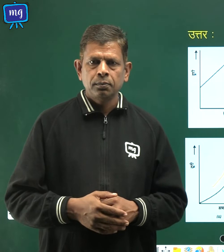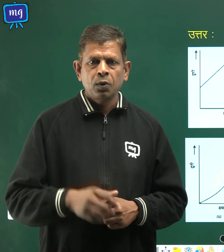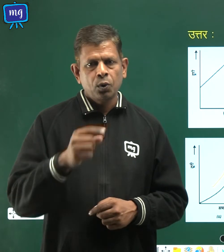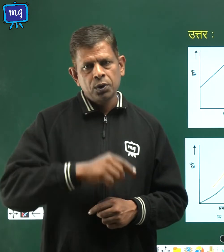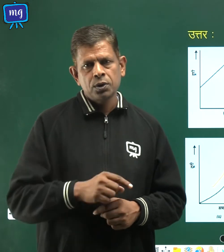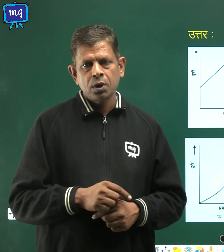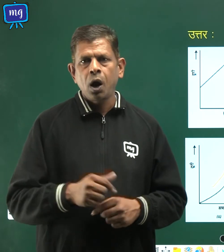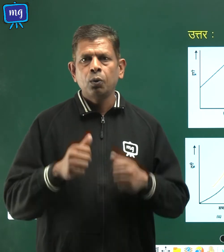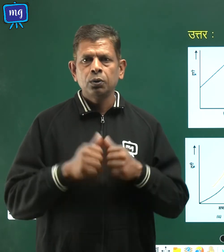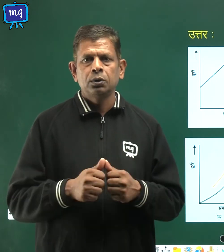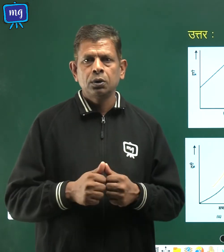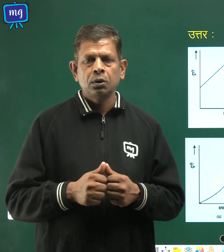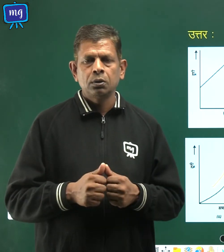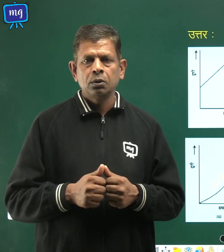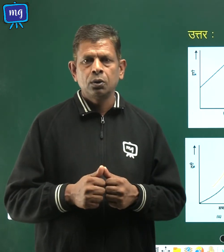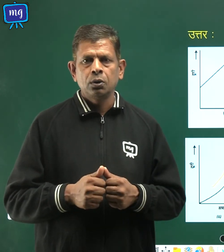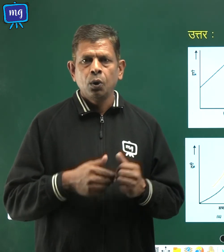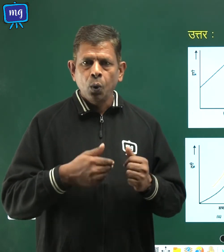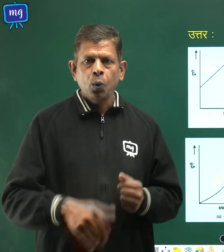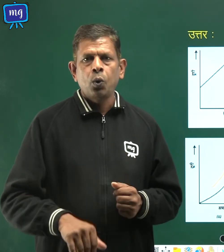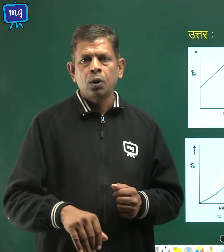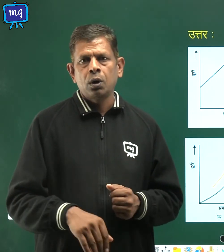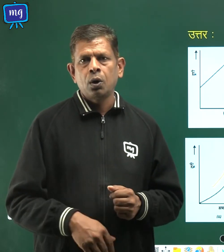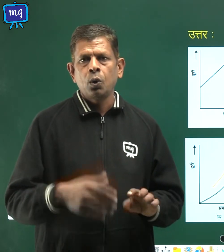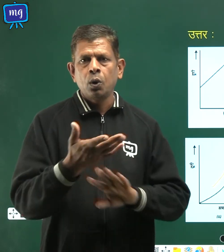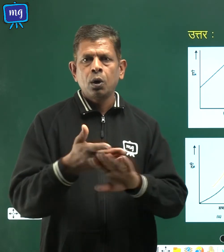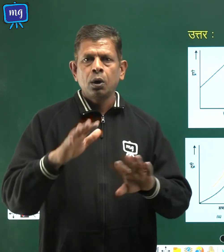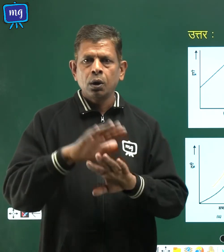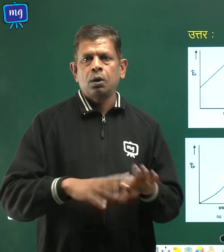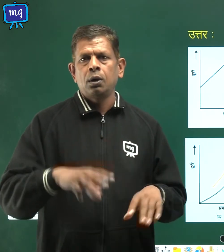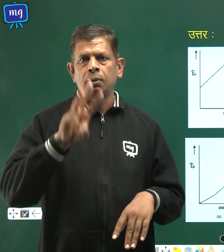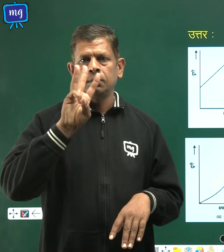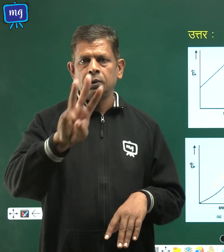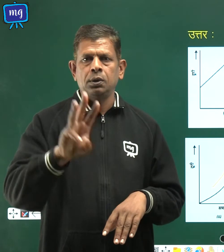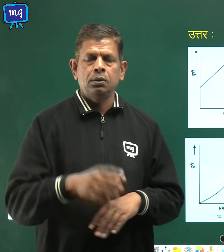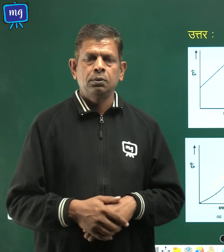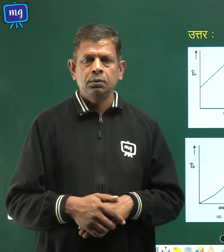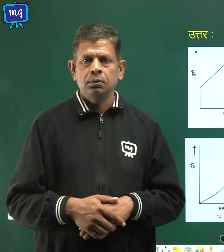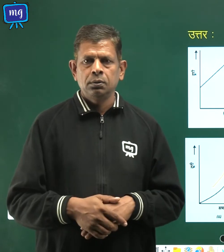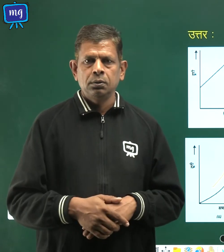तो इसका उत्तर होगा ग्राफ 3।